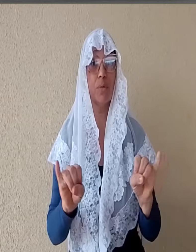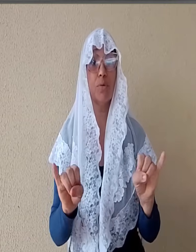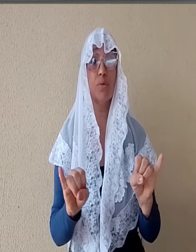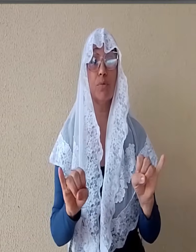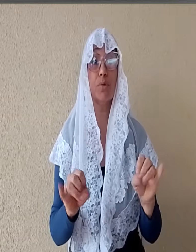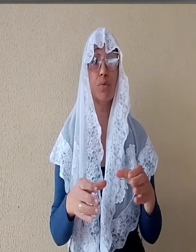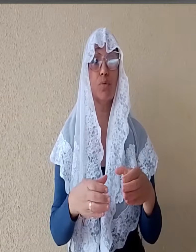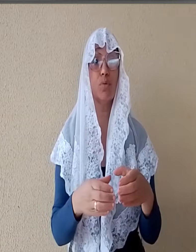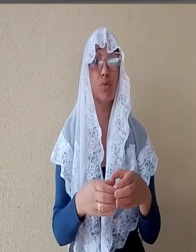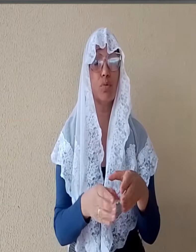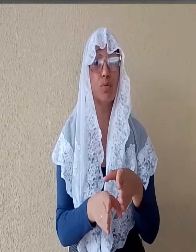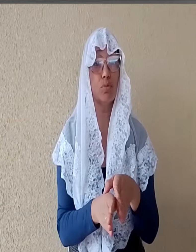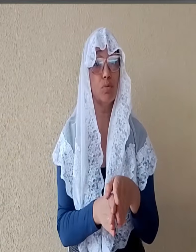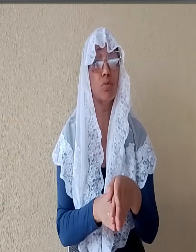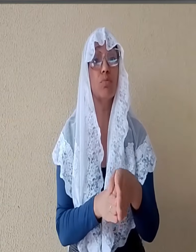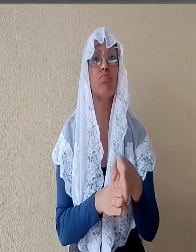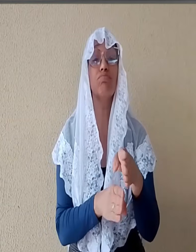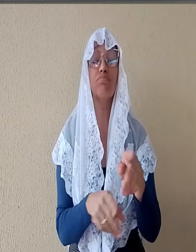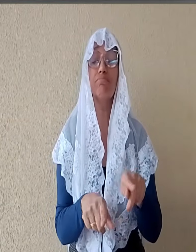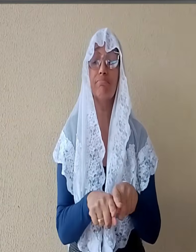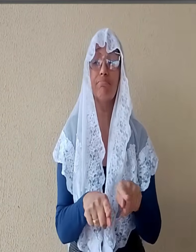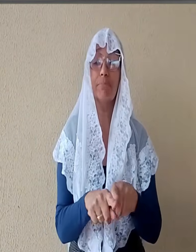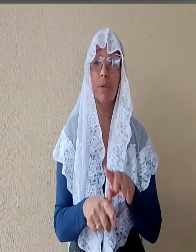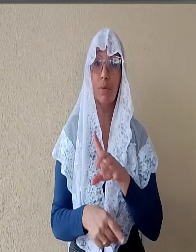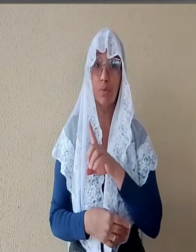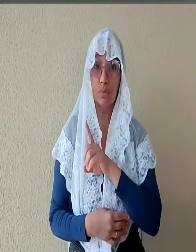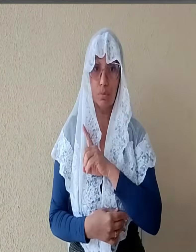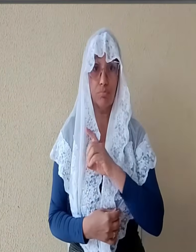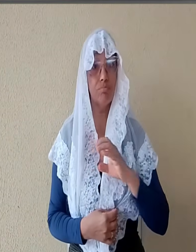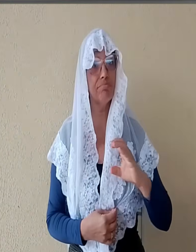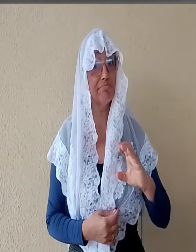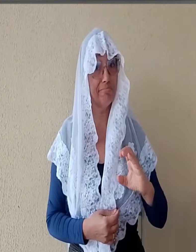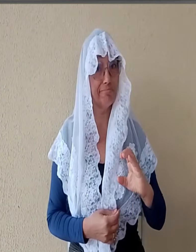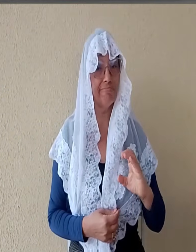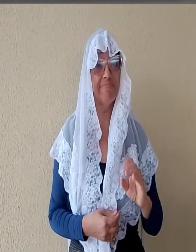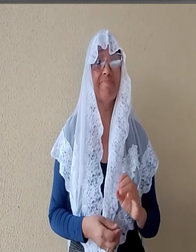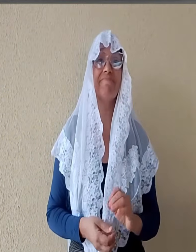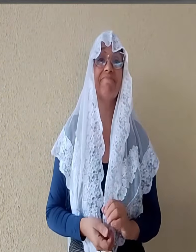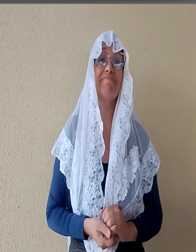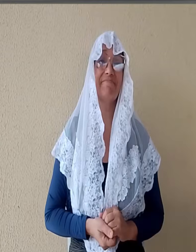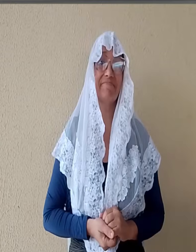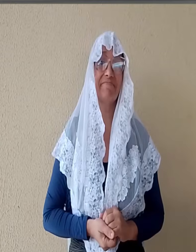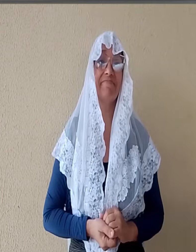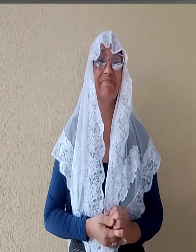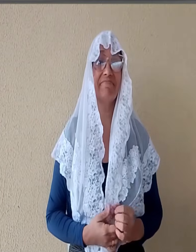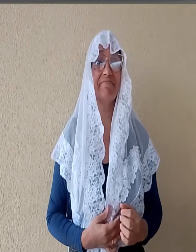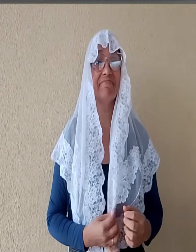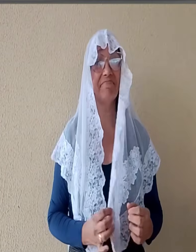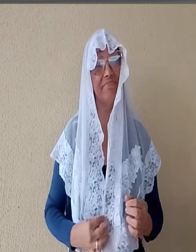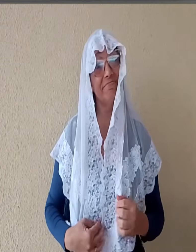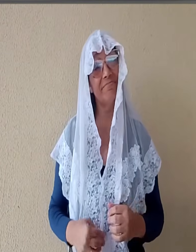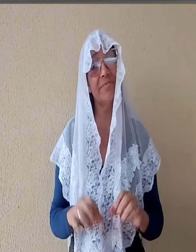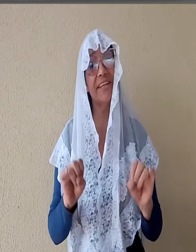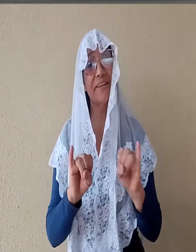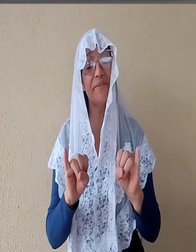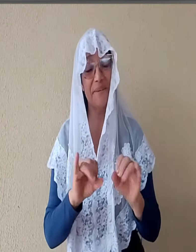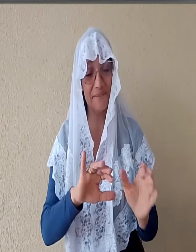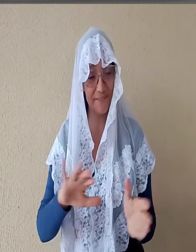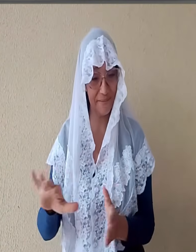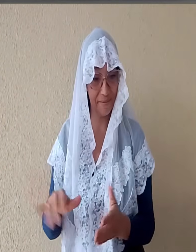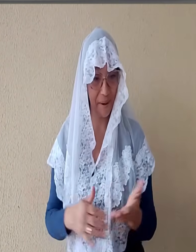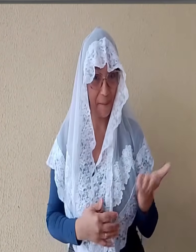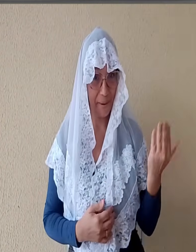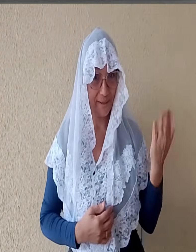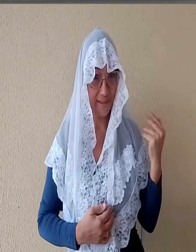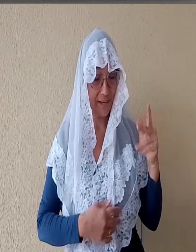com Deus, falou, você só fala com Moisés. Olha para você ver o que aconteceu, irmão. Isso é Deus aqui.